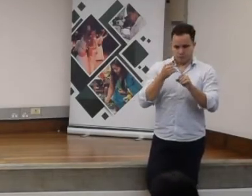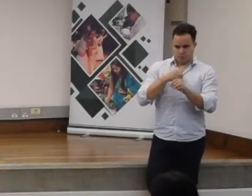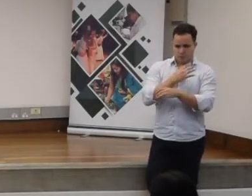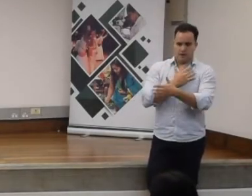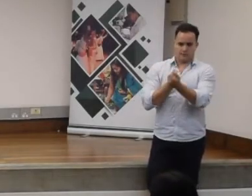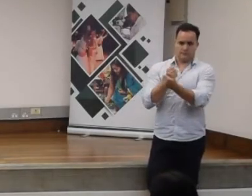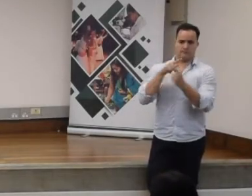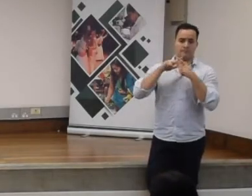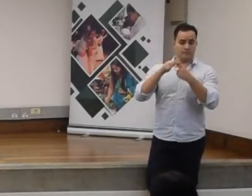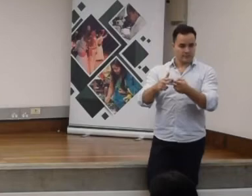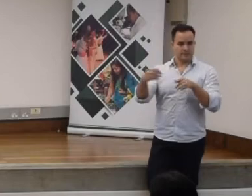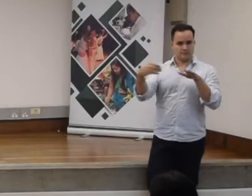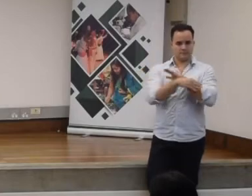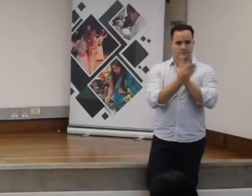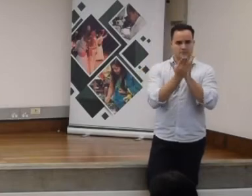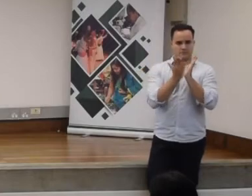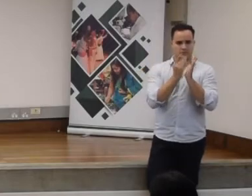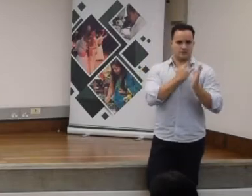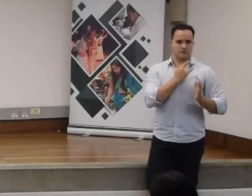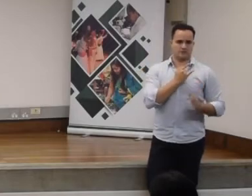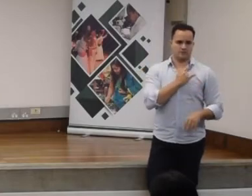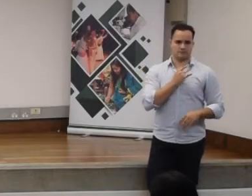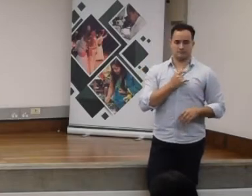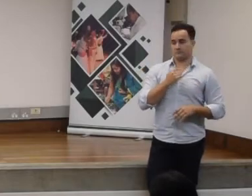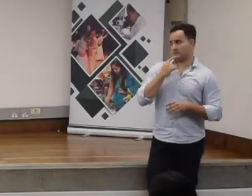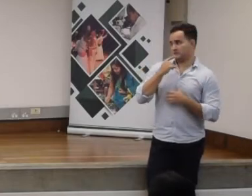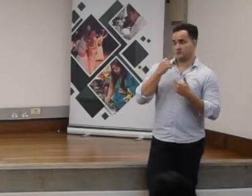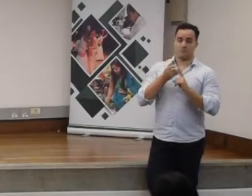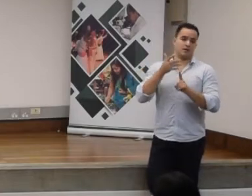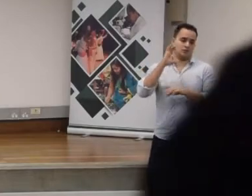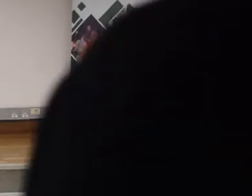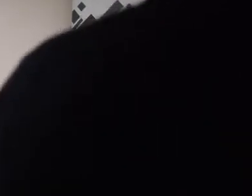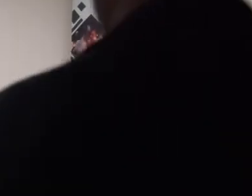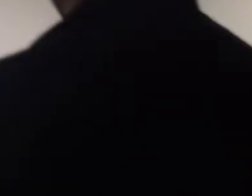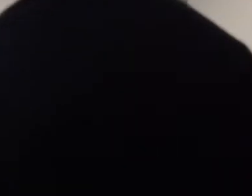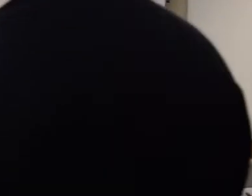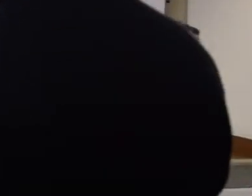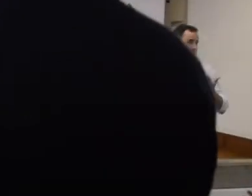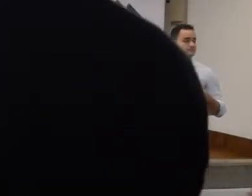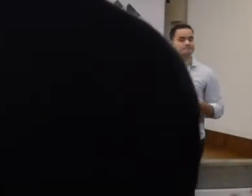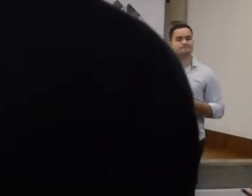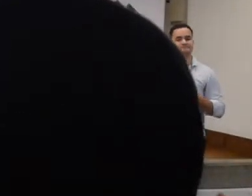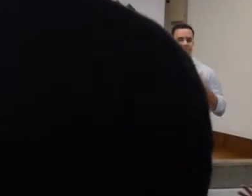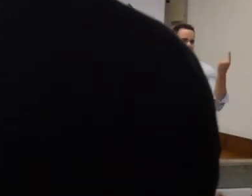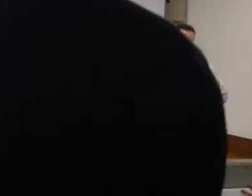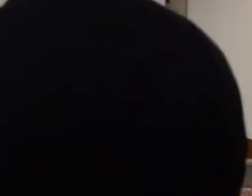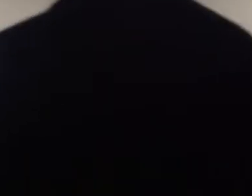este estudio. Gracias. Gracias.